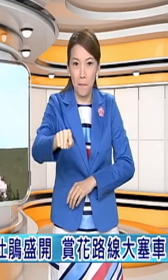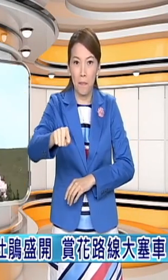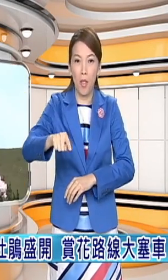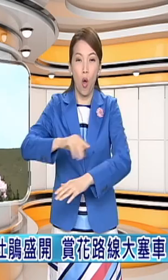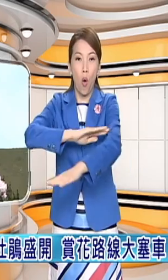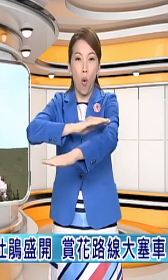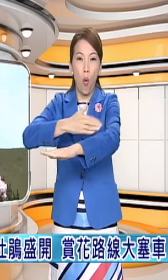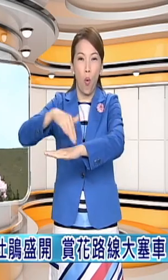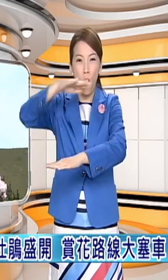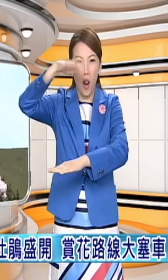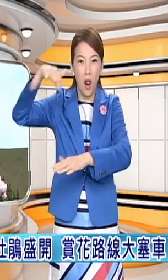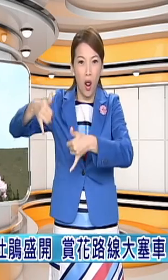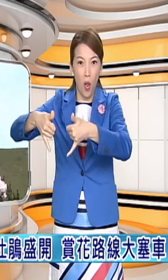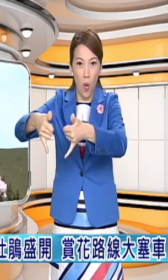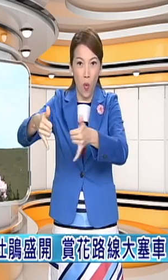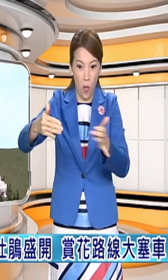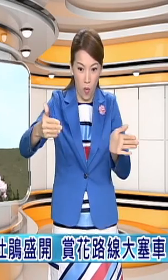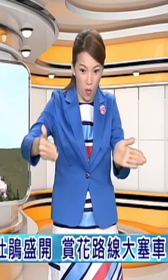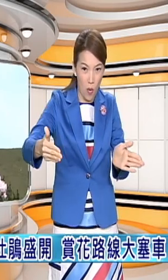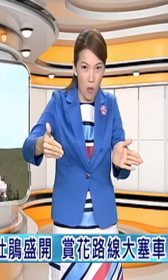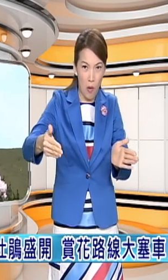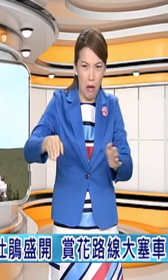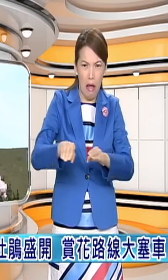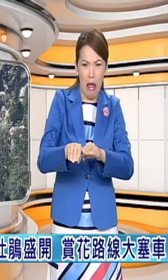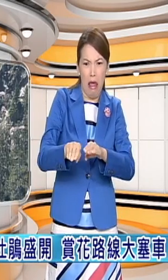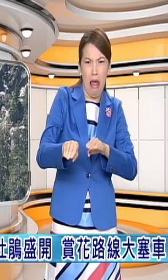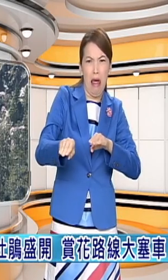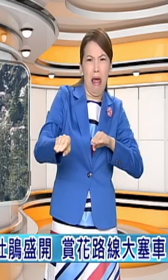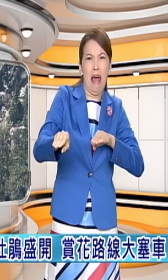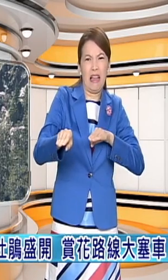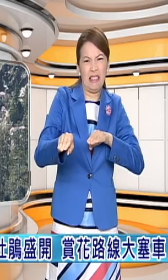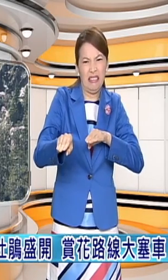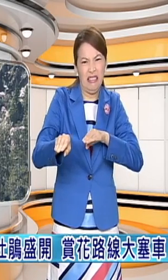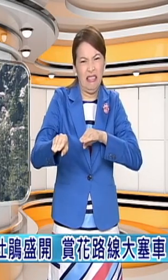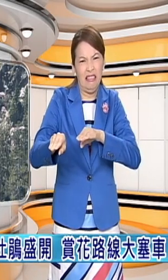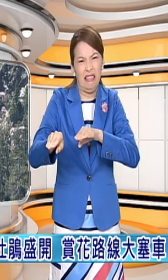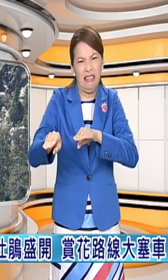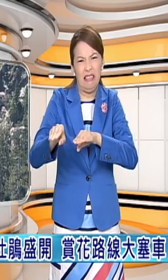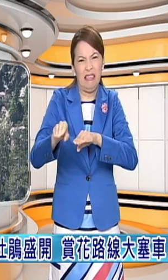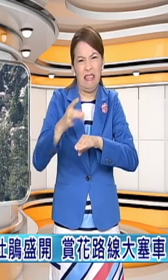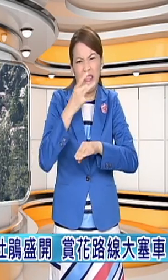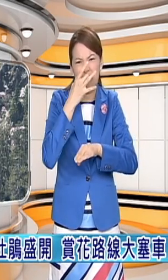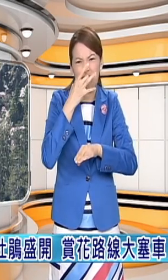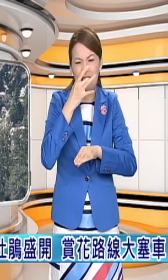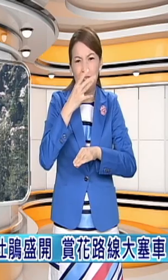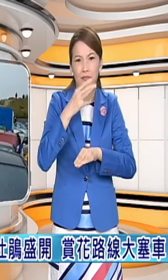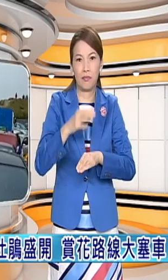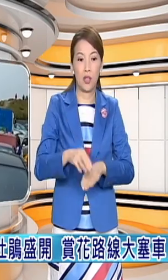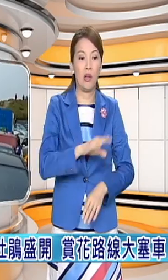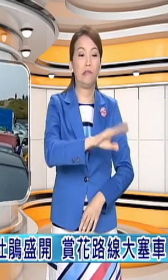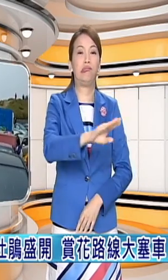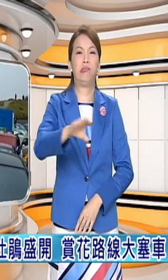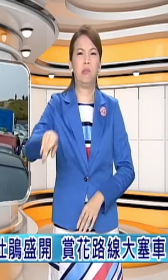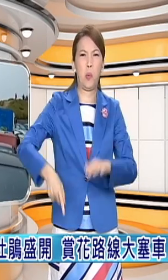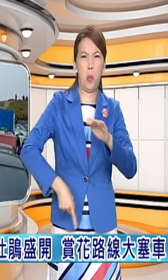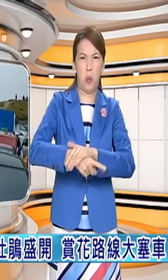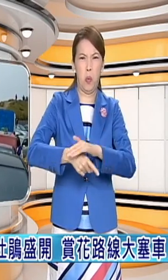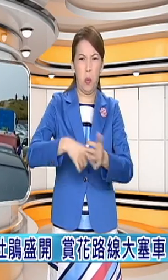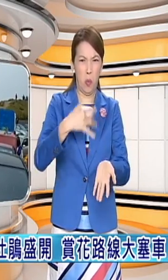是动弹不得。南投警方上山一口气是开出了55张违